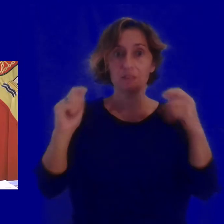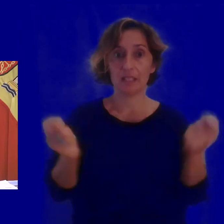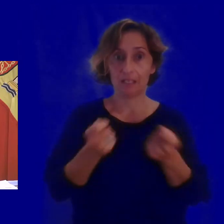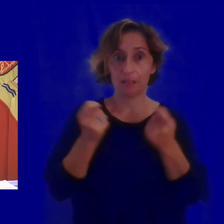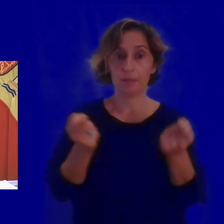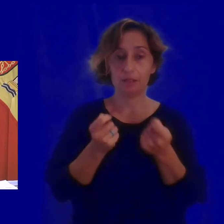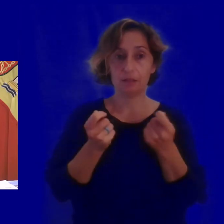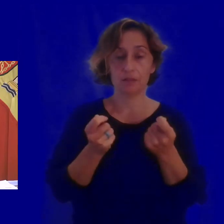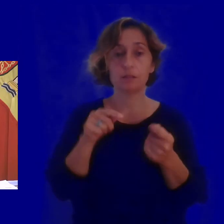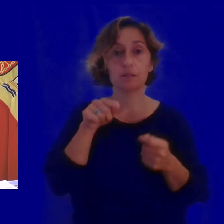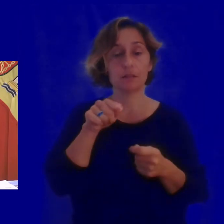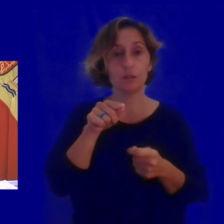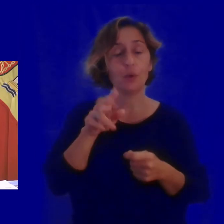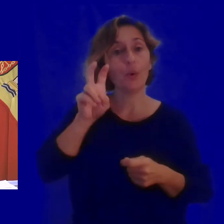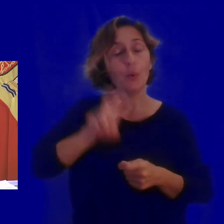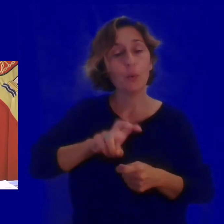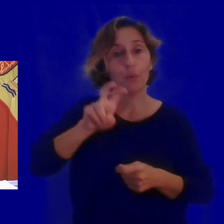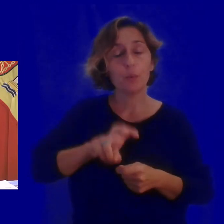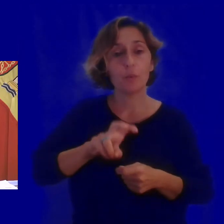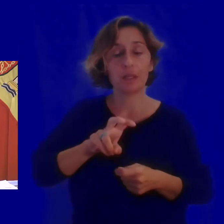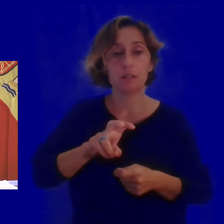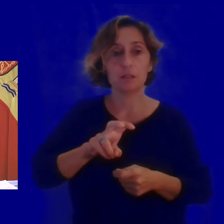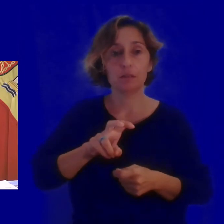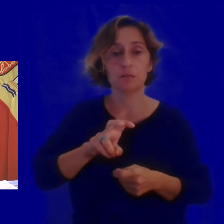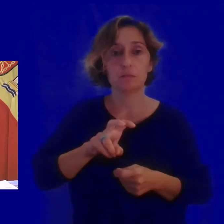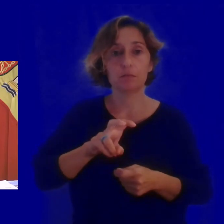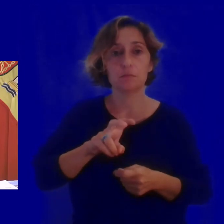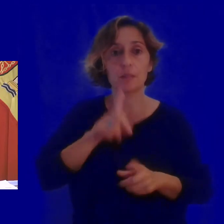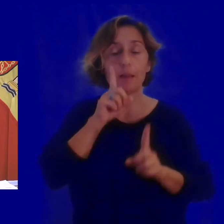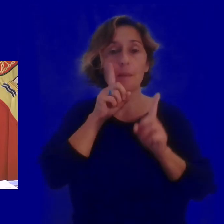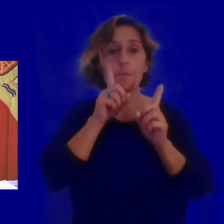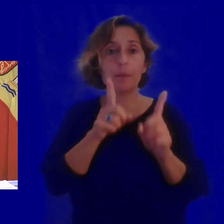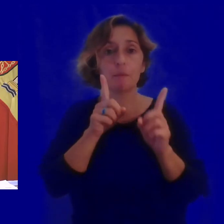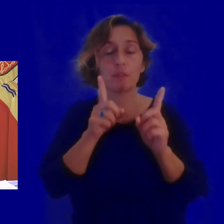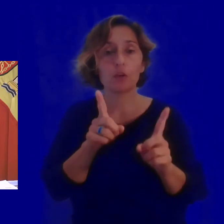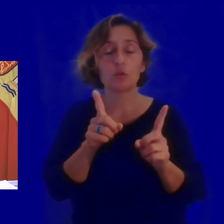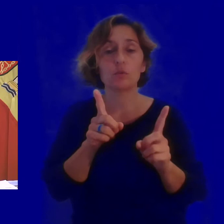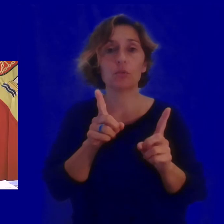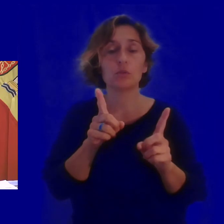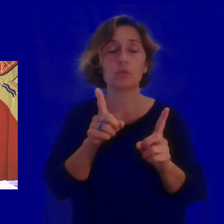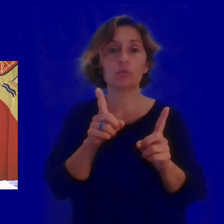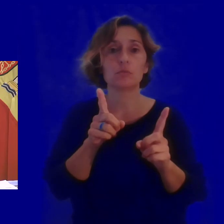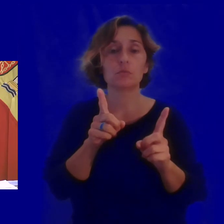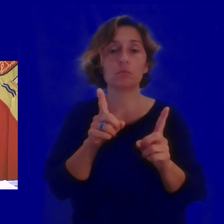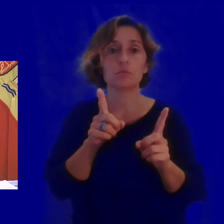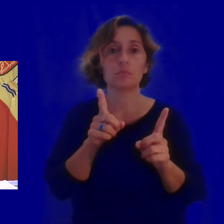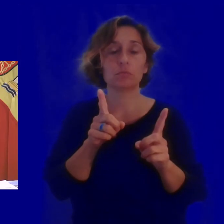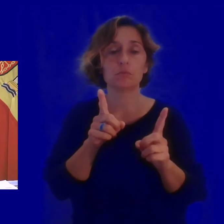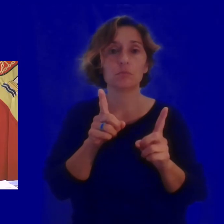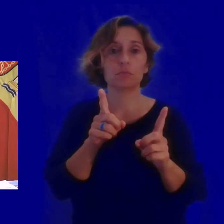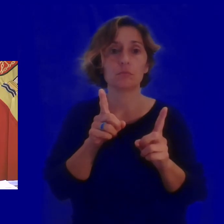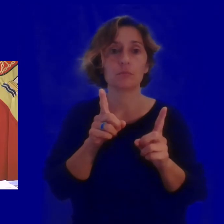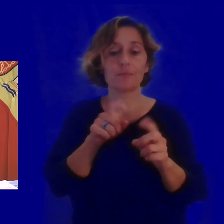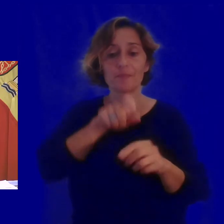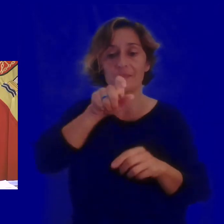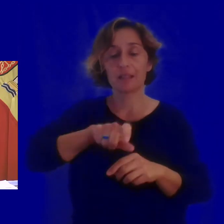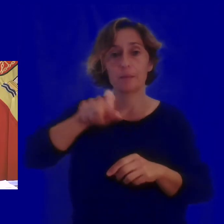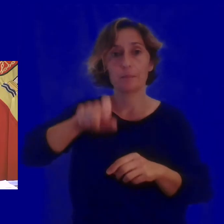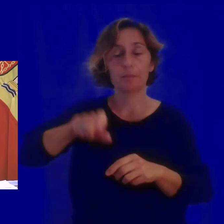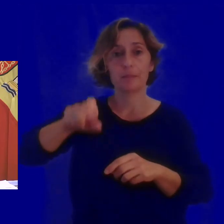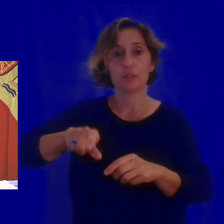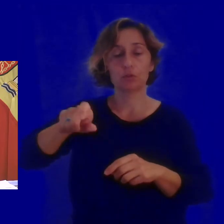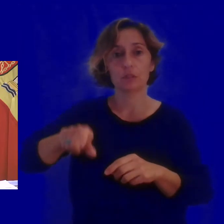más, digamos, para prevenir y para mejorar el que no tantas personas